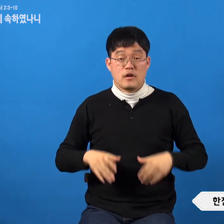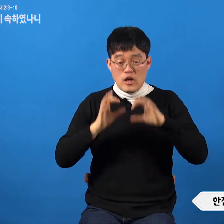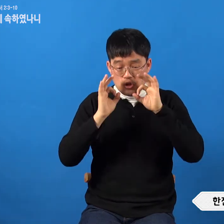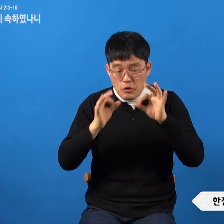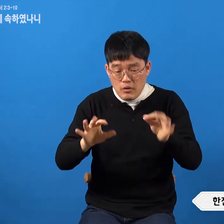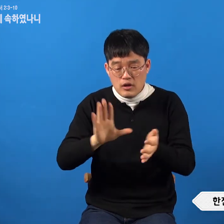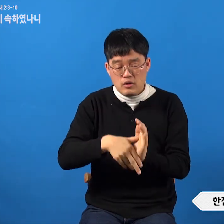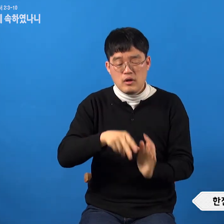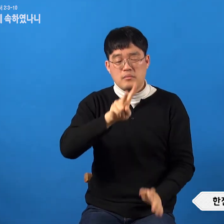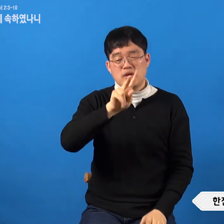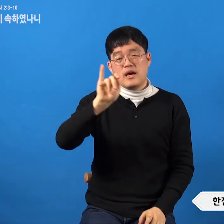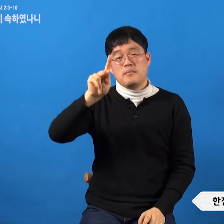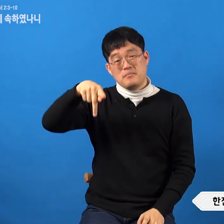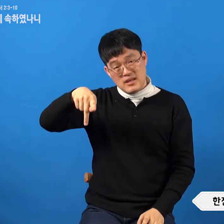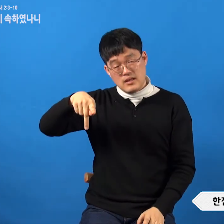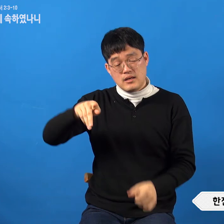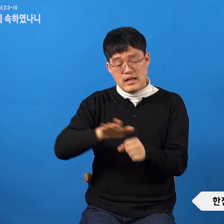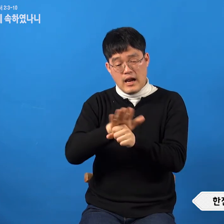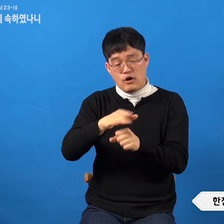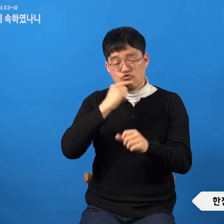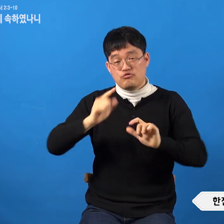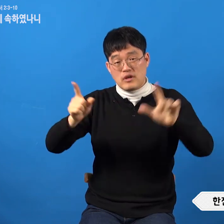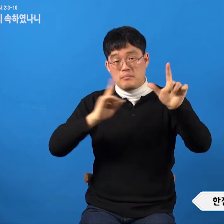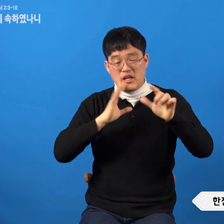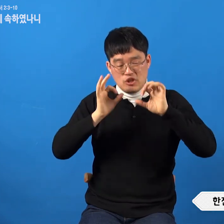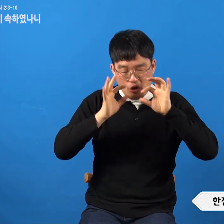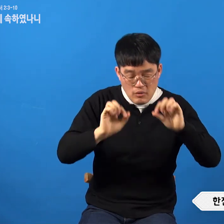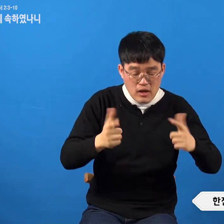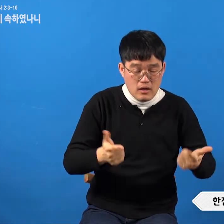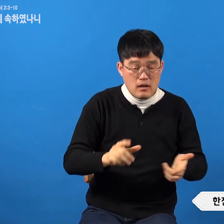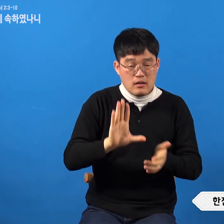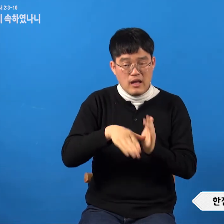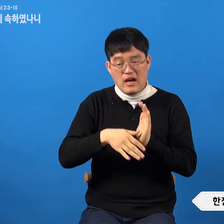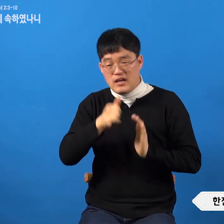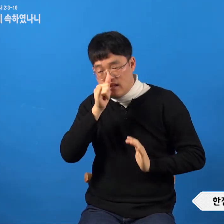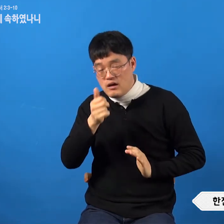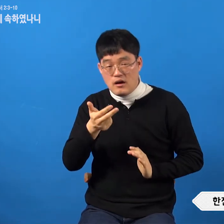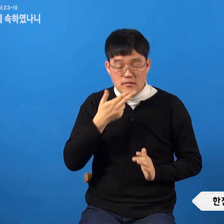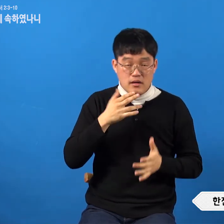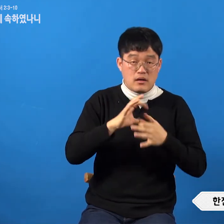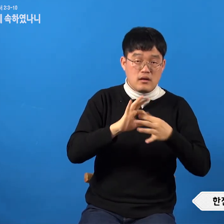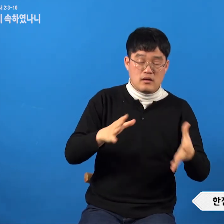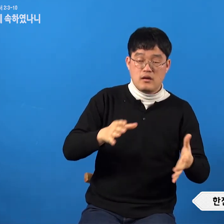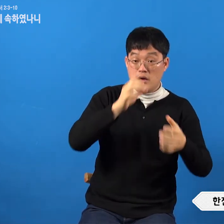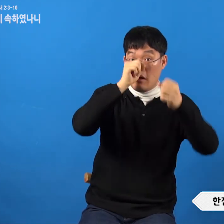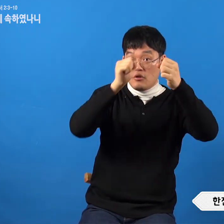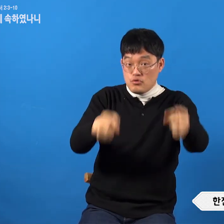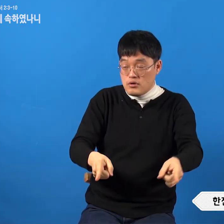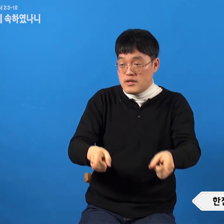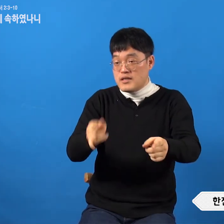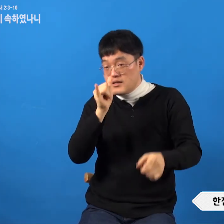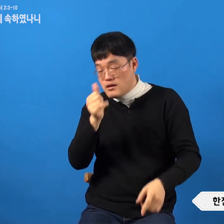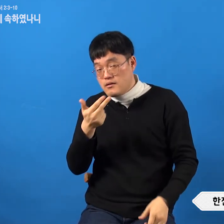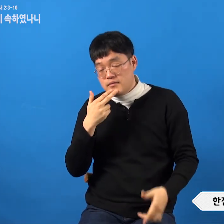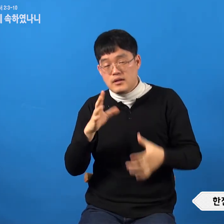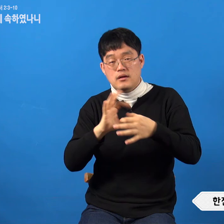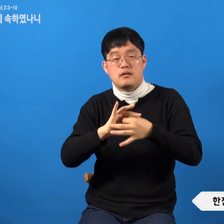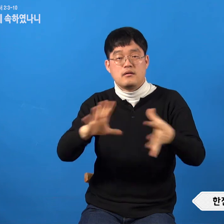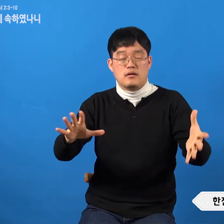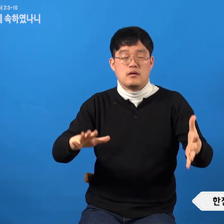사랑주일에만 전도하는 것이 아니라 때를 얻든지 못 얻든지, 기회가 좋은 기회든지 아니든지